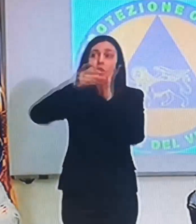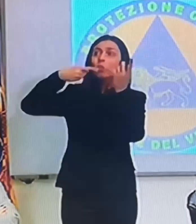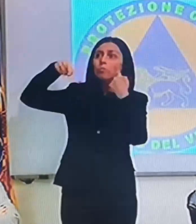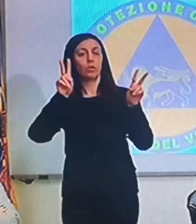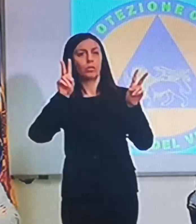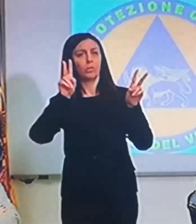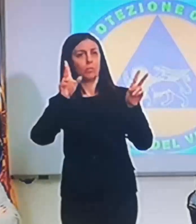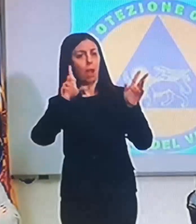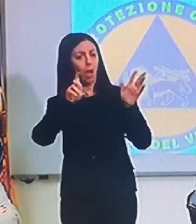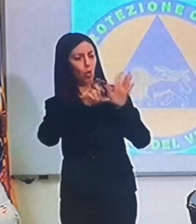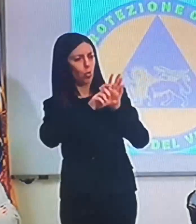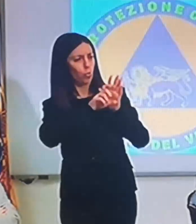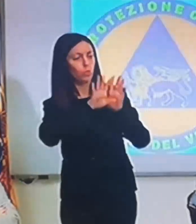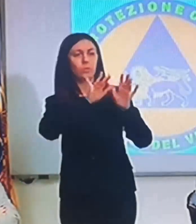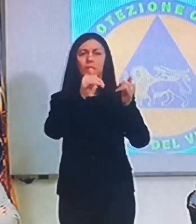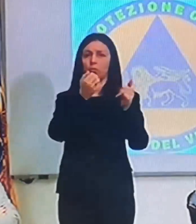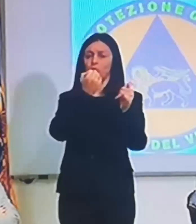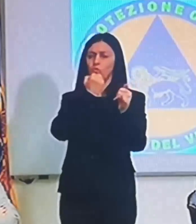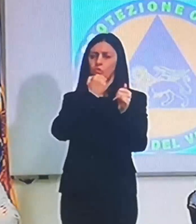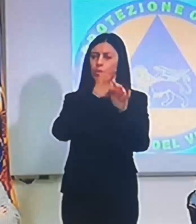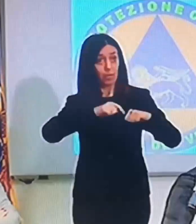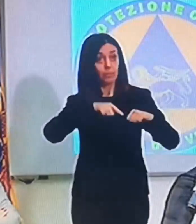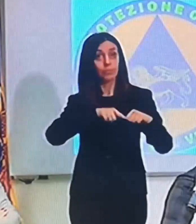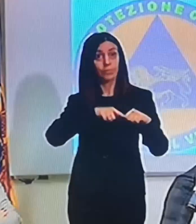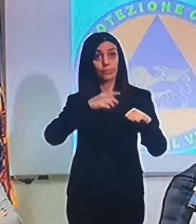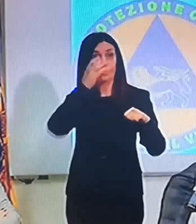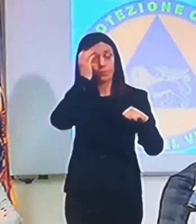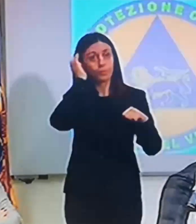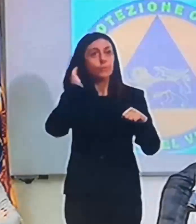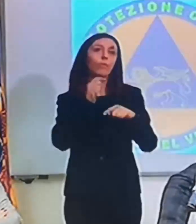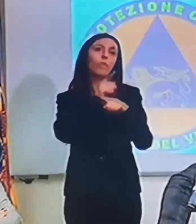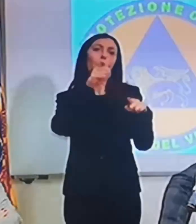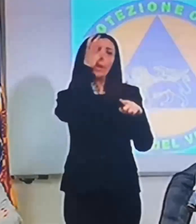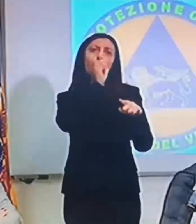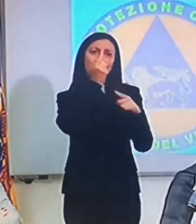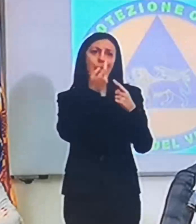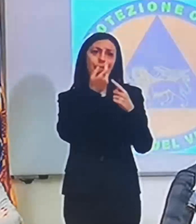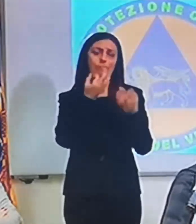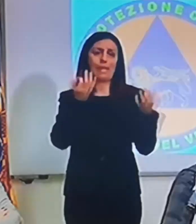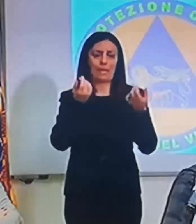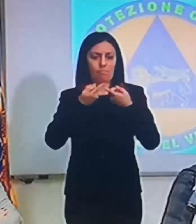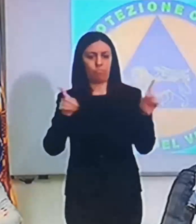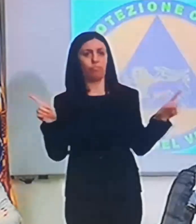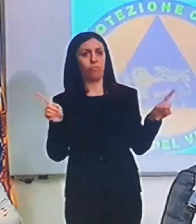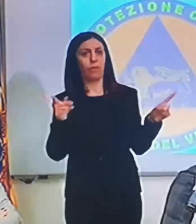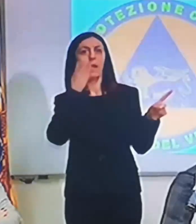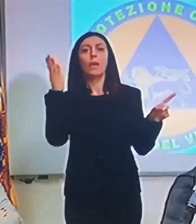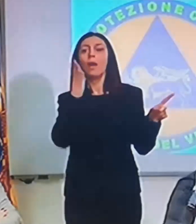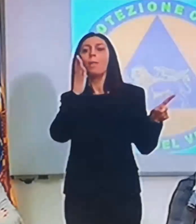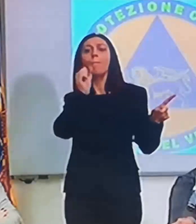1º gennaio. Sì, scusate, tre comuni, scusatemi. Allora, tu chiudi Badia Calavena,